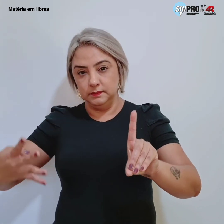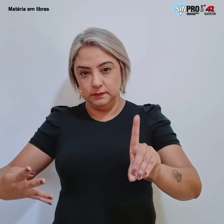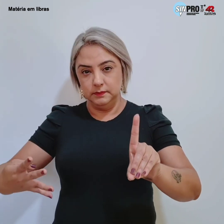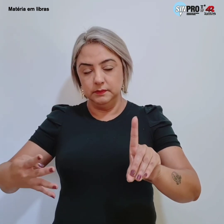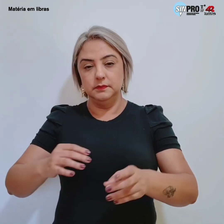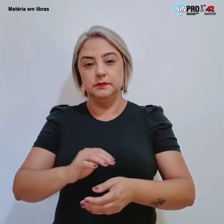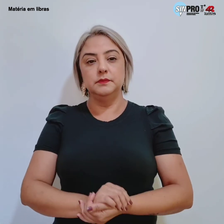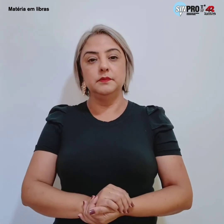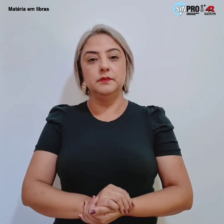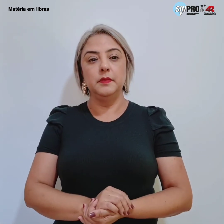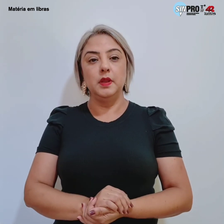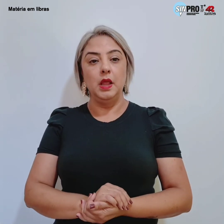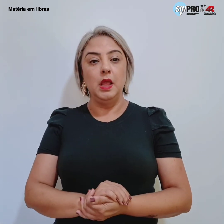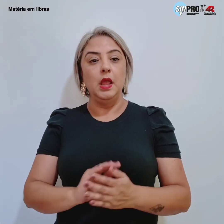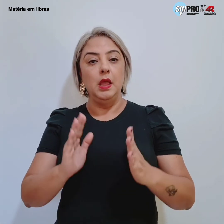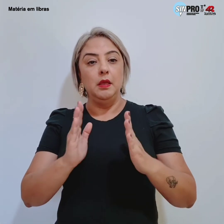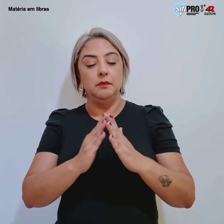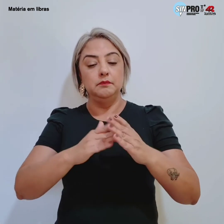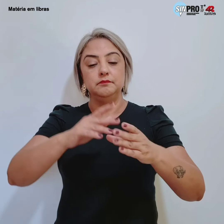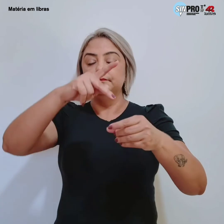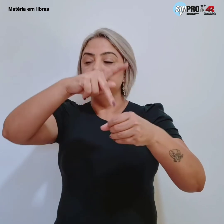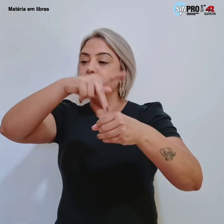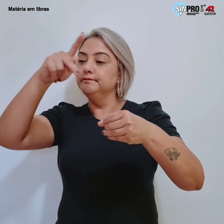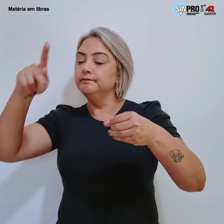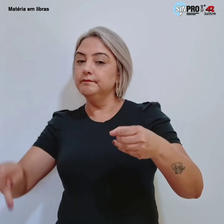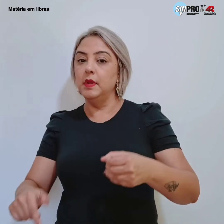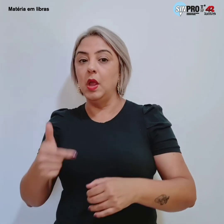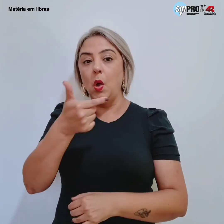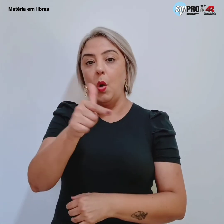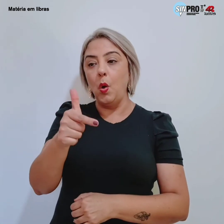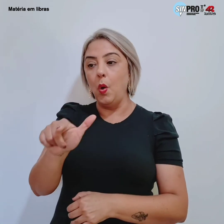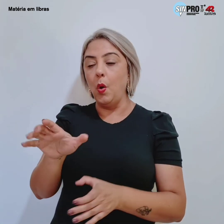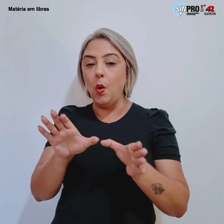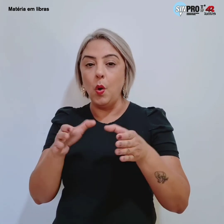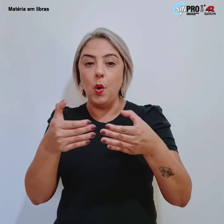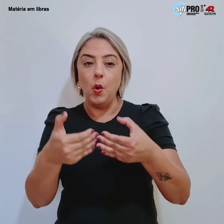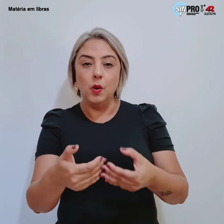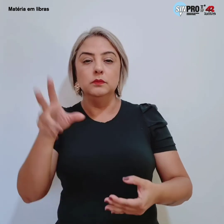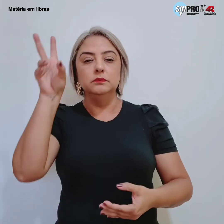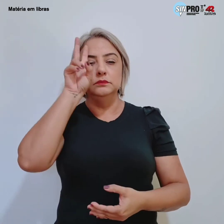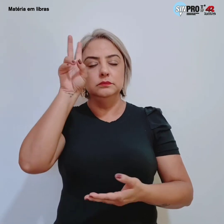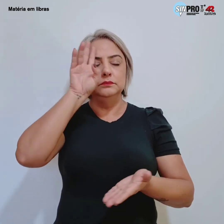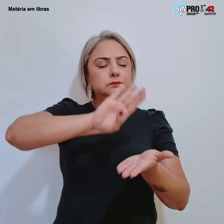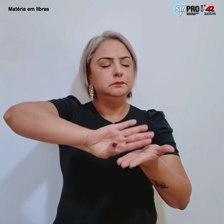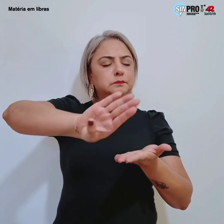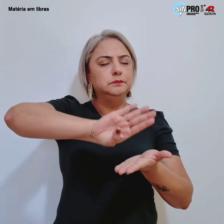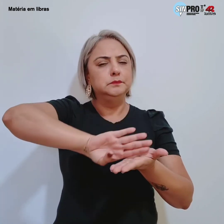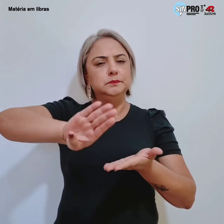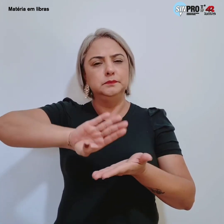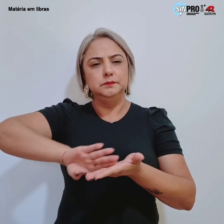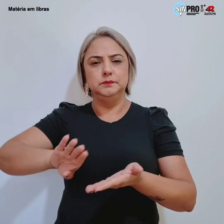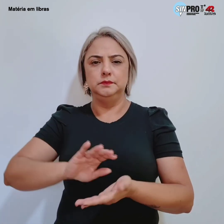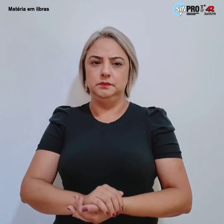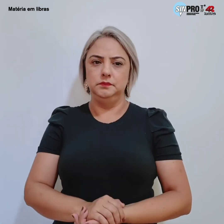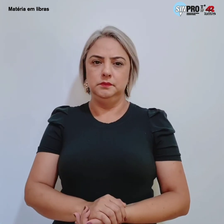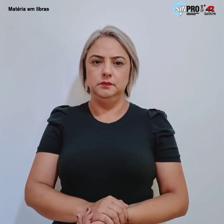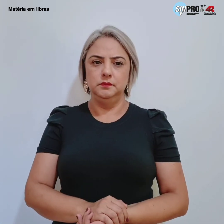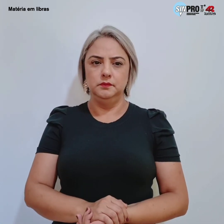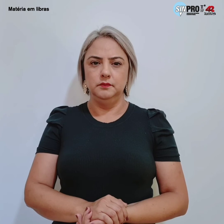LGBTQIA+, habitantes de periferias e outros grupos historicamente excluídos.